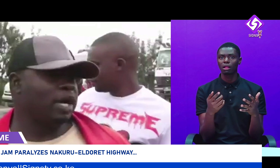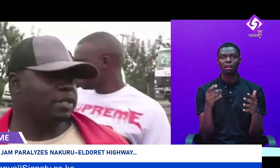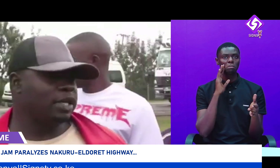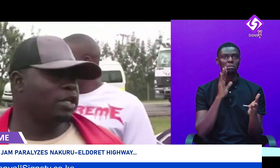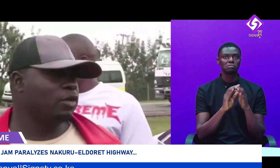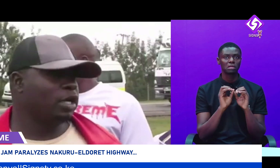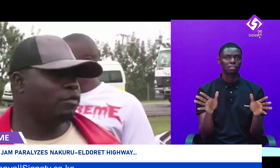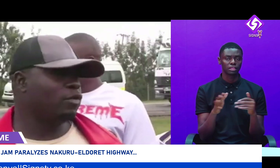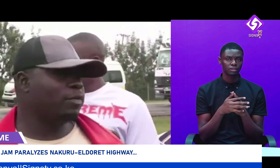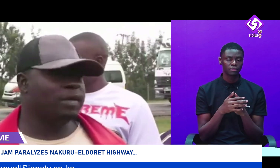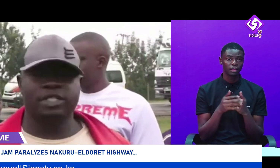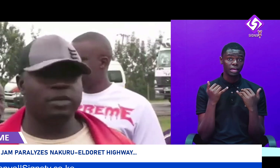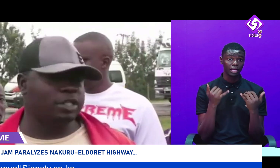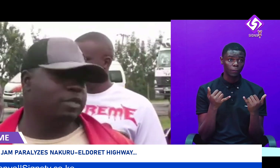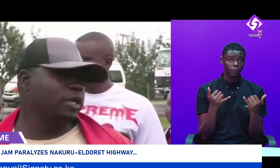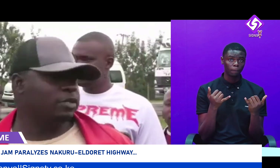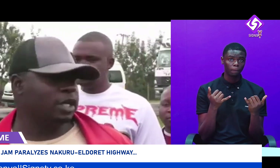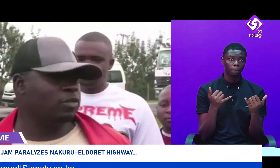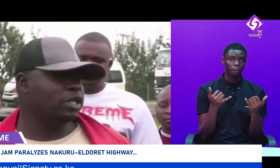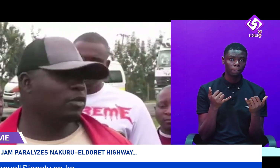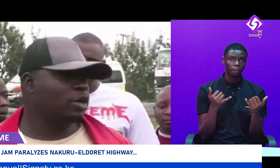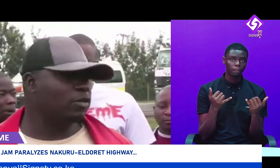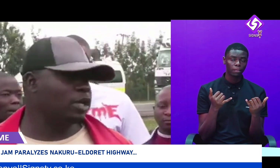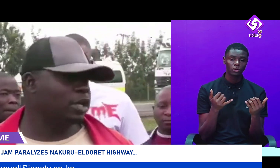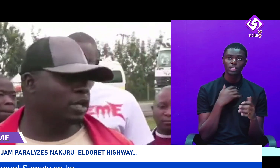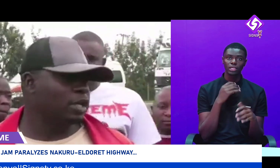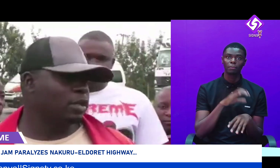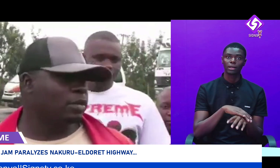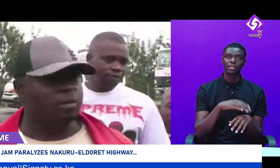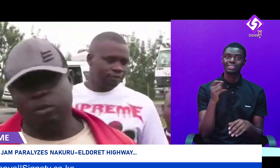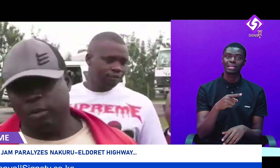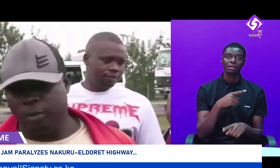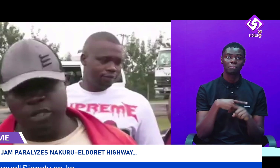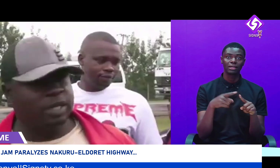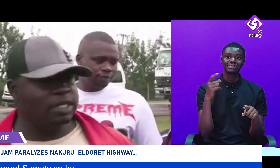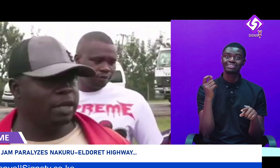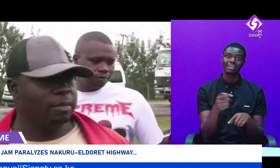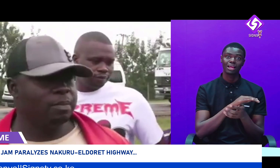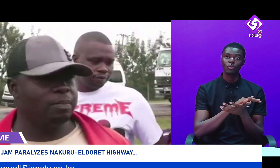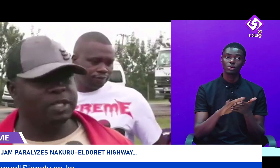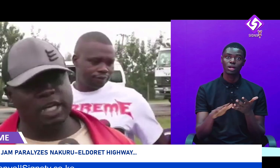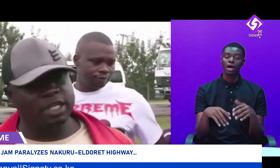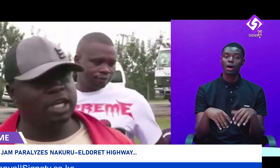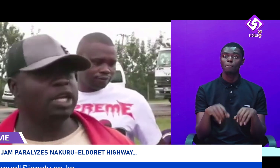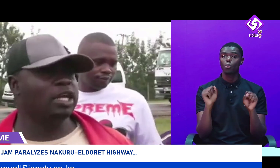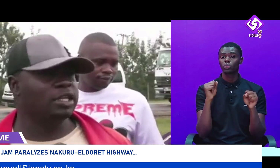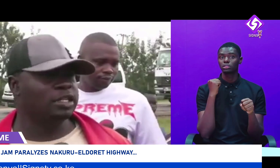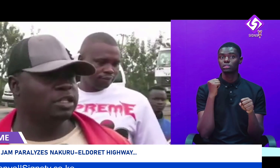sasa hivi nilikuwa naenda hivi nilikuwa napiga hesabu ya trip nilipata mshahara wangu leo hakuna. Mdozi kazi yake pesa yake ni ile. So